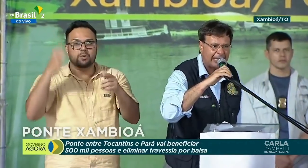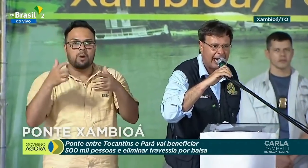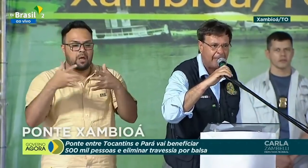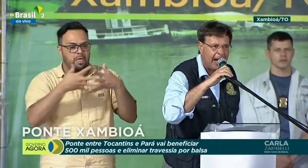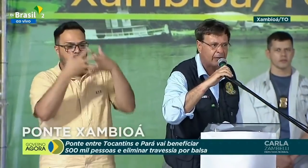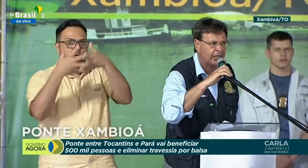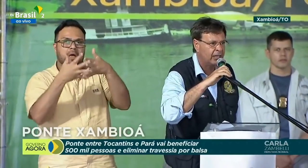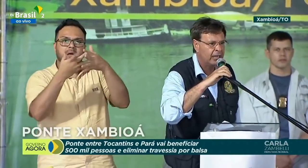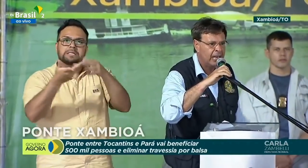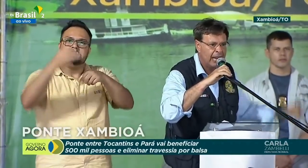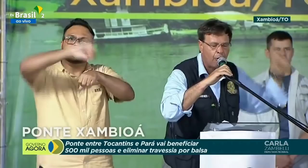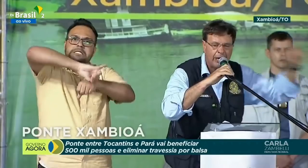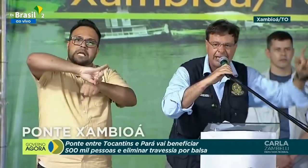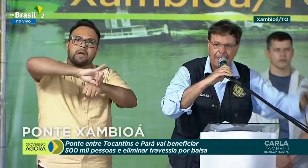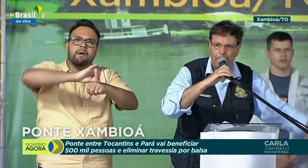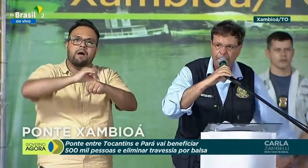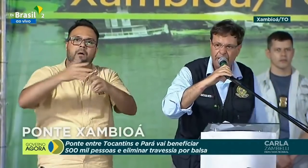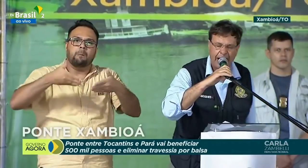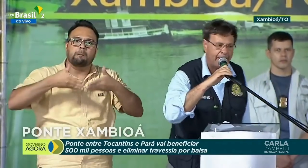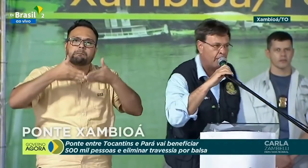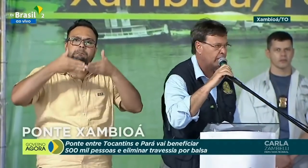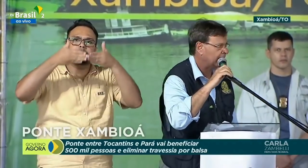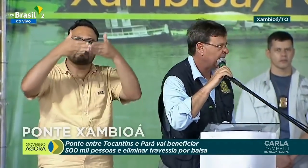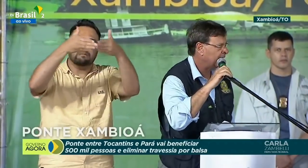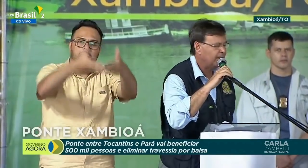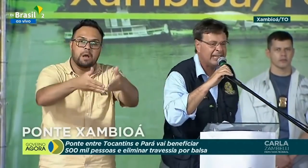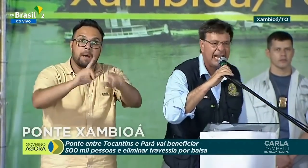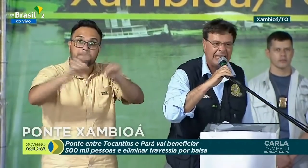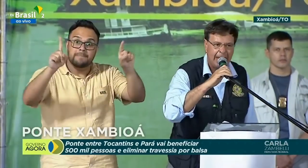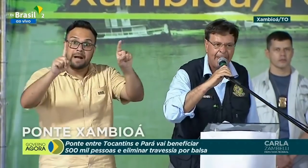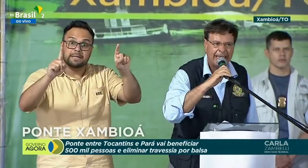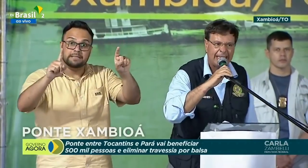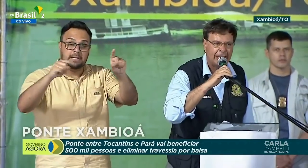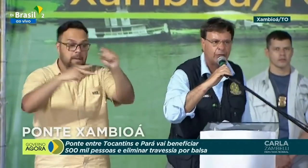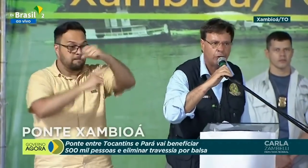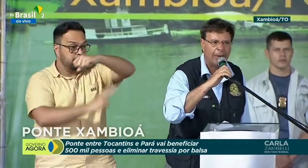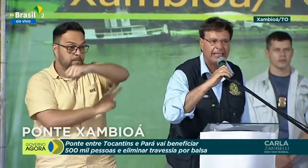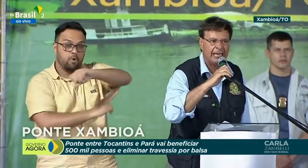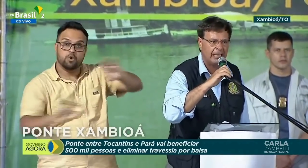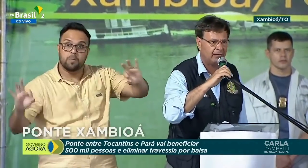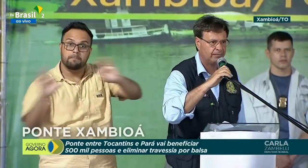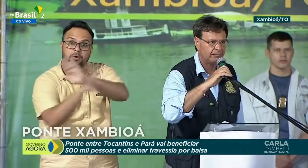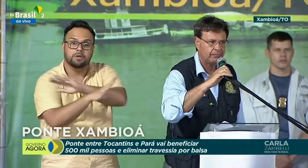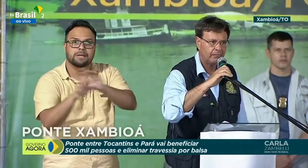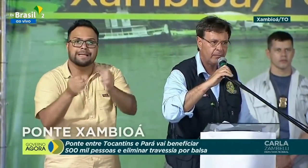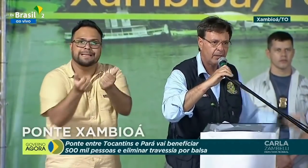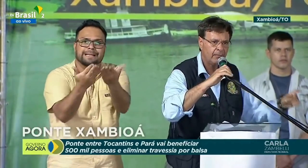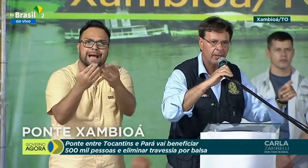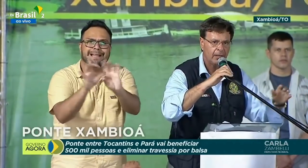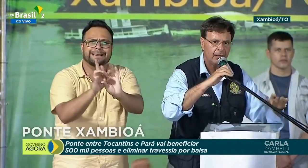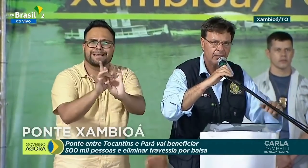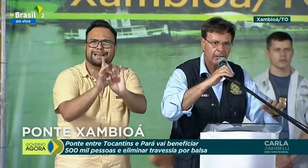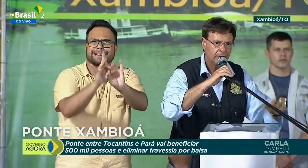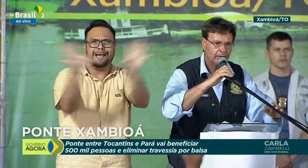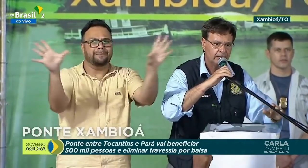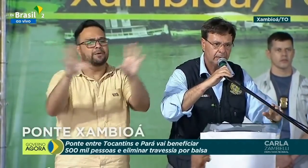uma carreta na balsa. E quando essa ponte fica pronta, vai ser a independência de todo brasileiro.